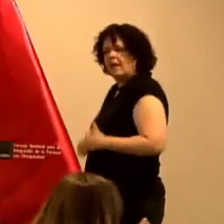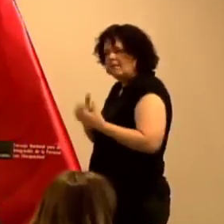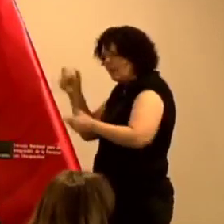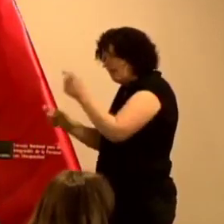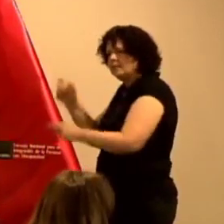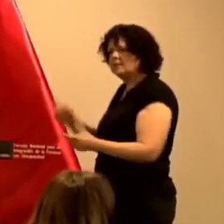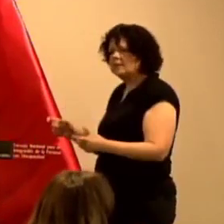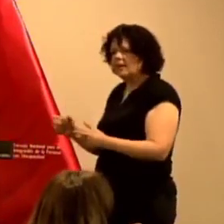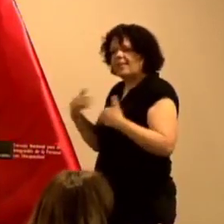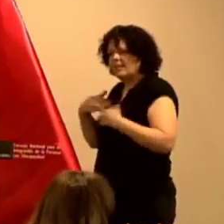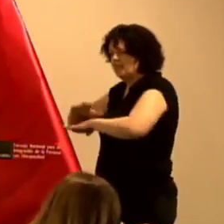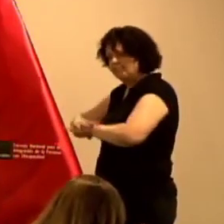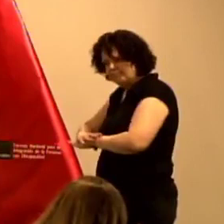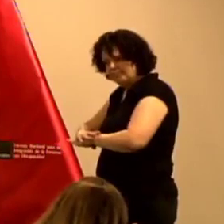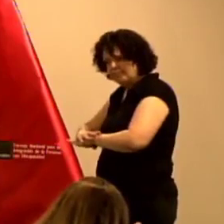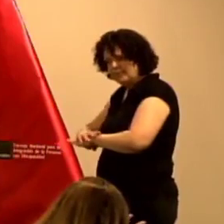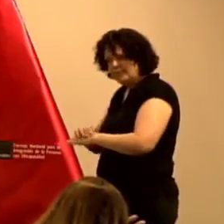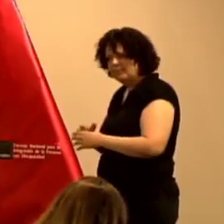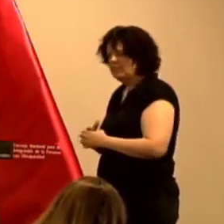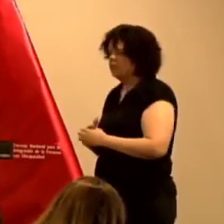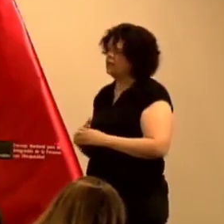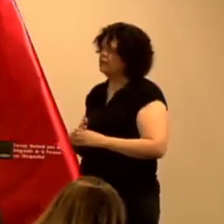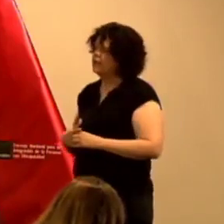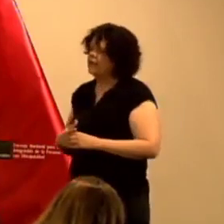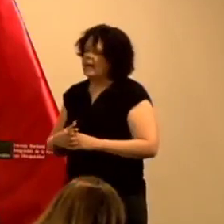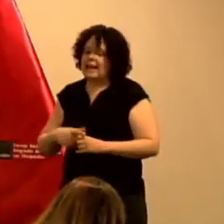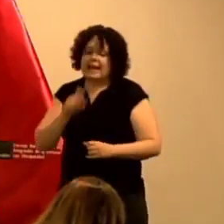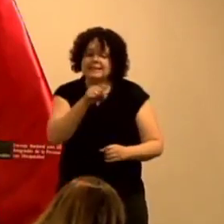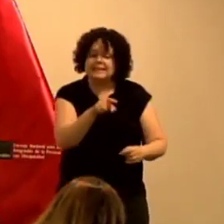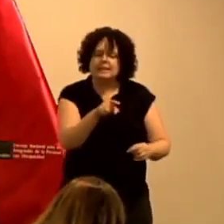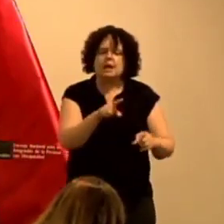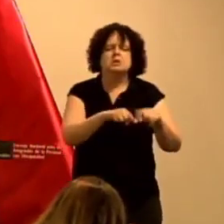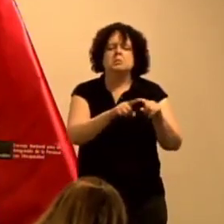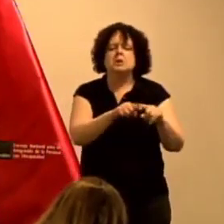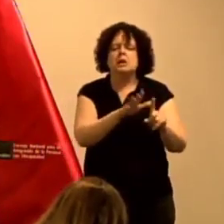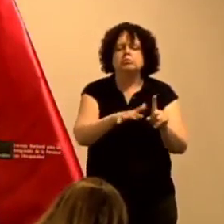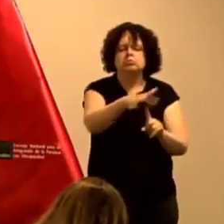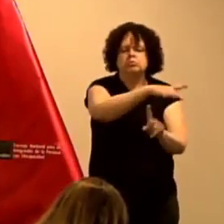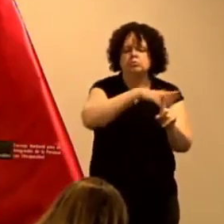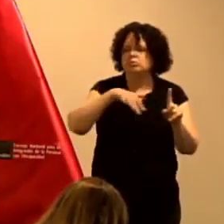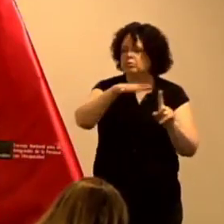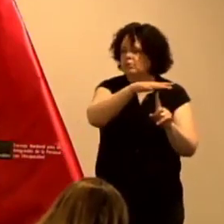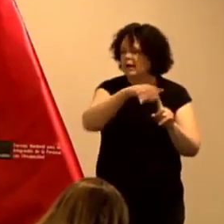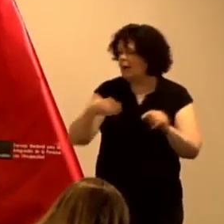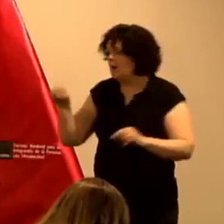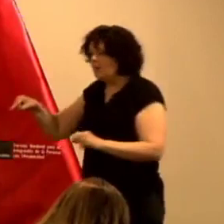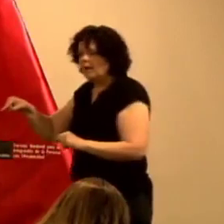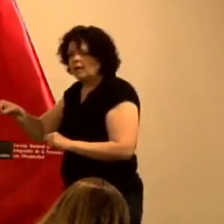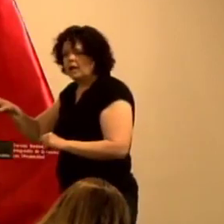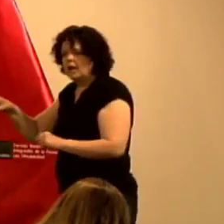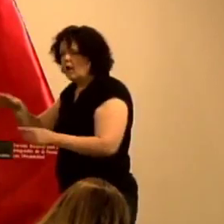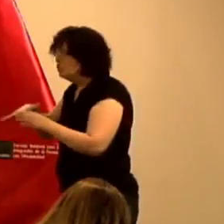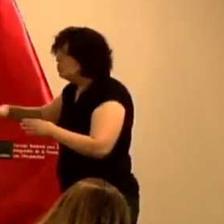necesidades, las necesidades varían según la situación del individuo y su entorno, y en el enfoque de derechos, los derechos son universales, los mismos en cualquier